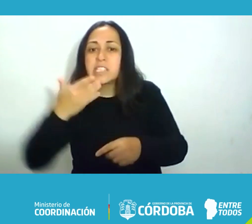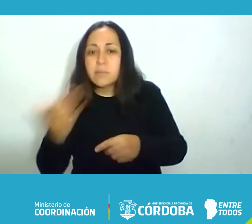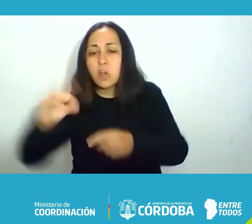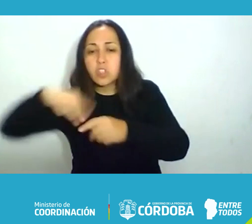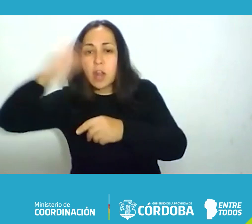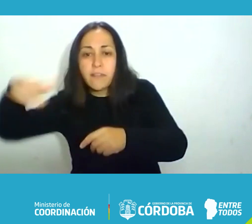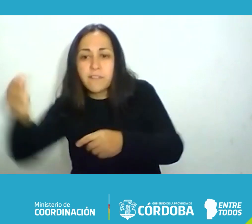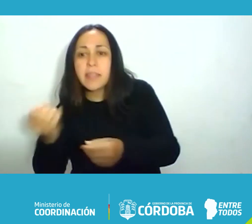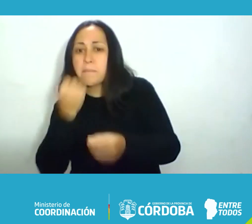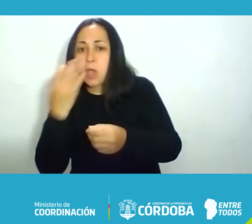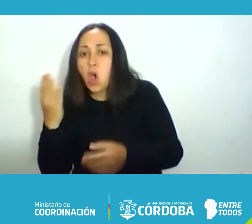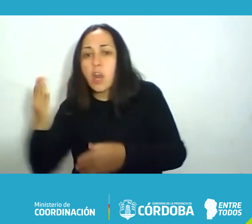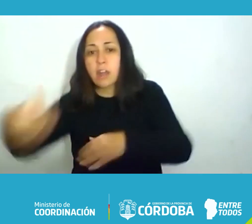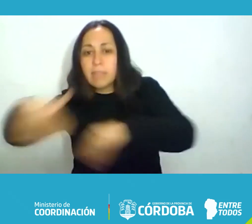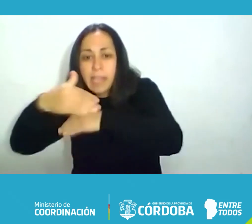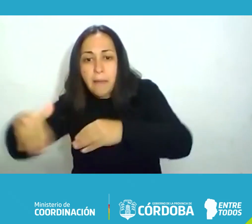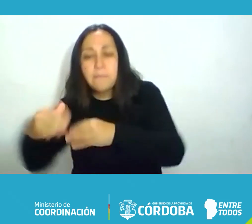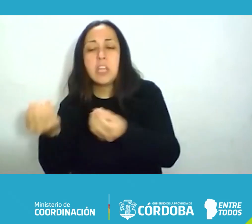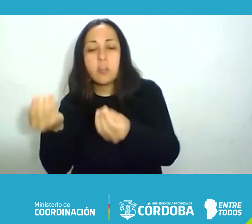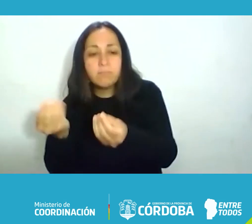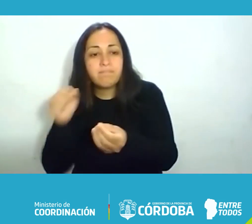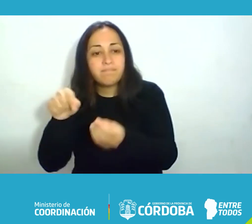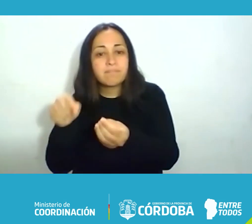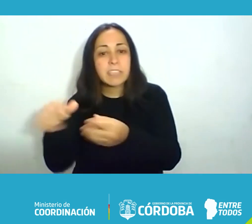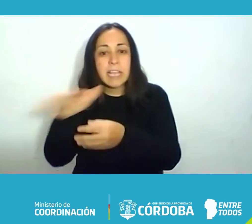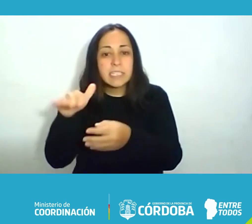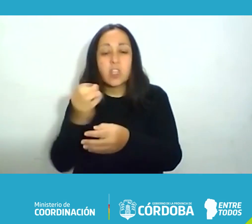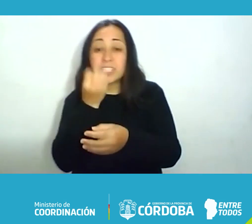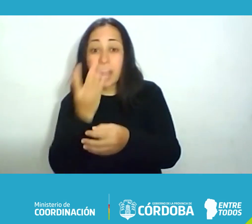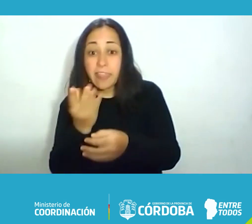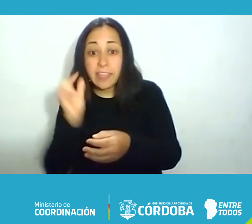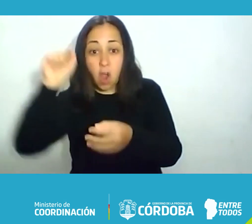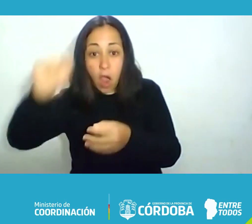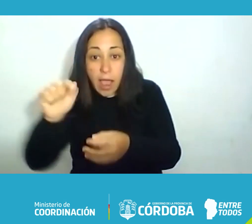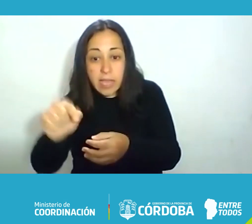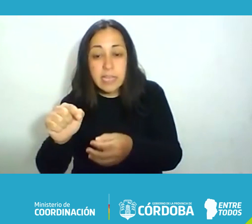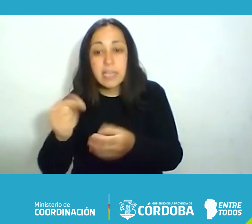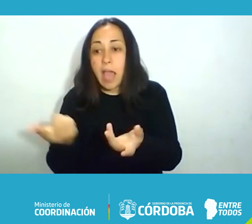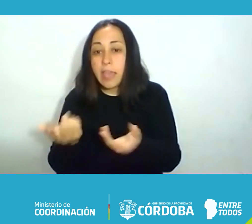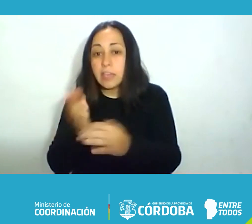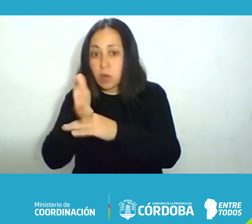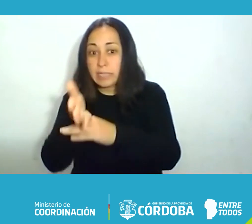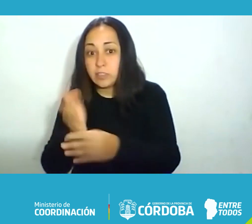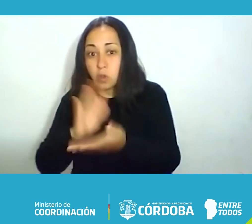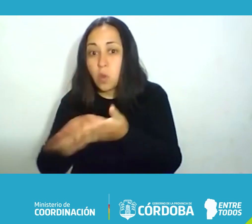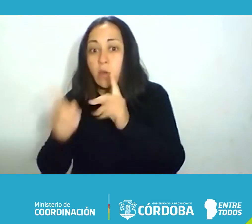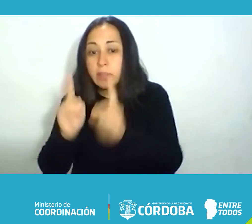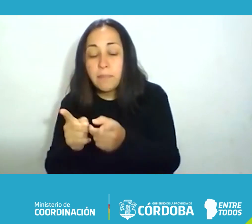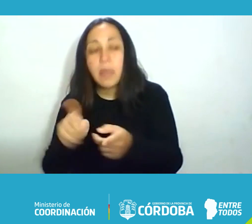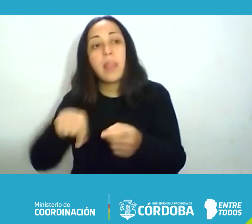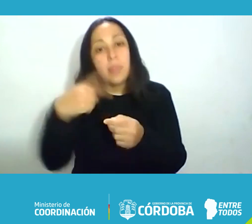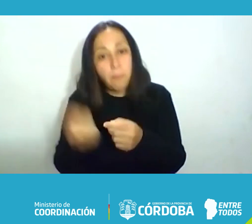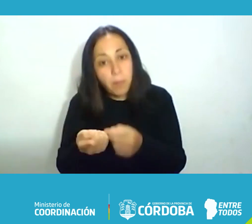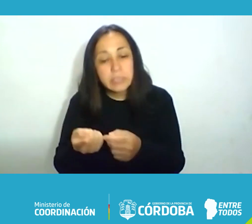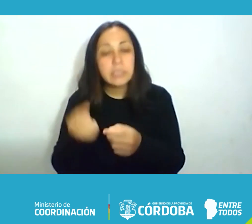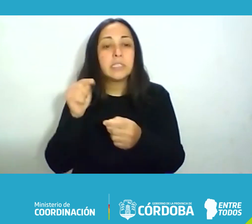distribuidores, retorno y la mejora de caminos hasta zonas urbanas. En el sector próximo a Villa Jardino se plantea también el distribuidor de acceso a la localidad.